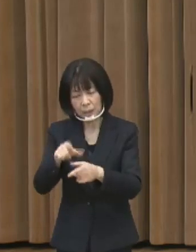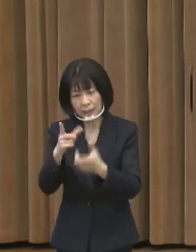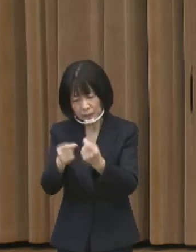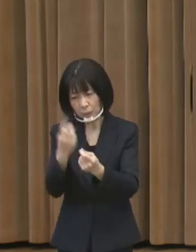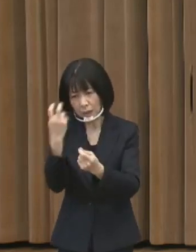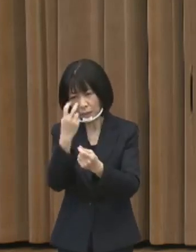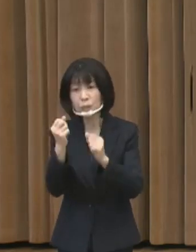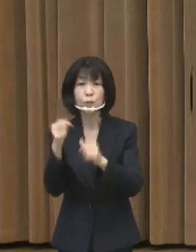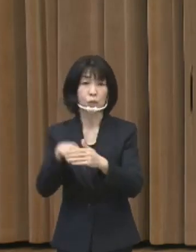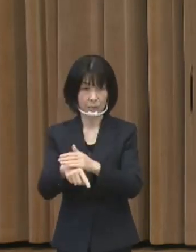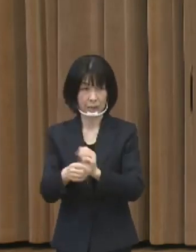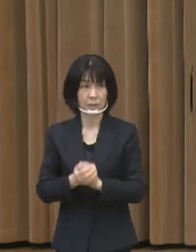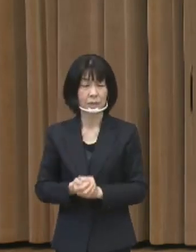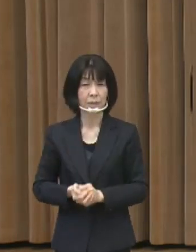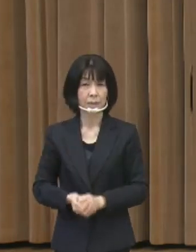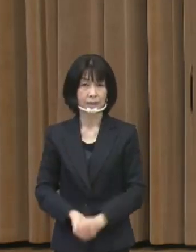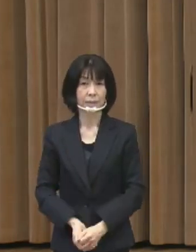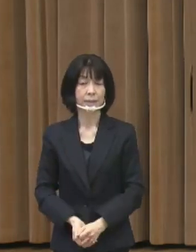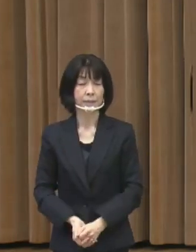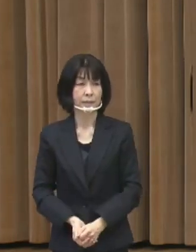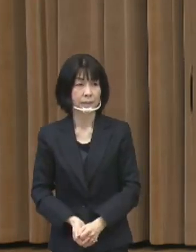するという趣旨であります。